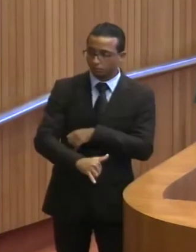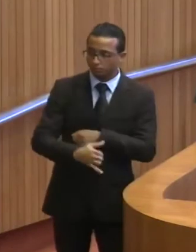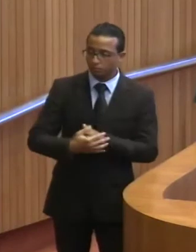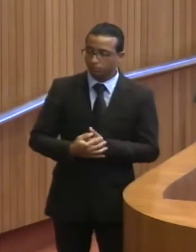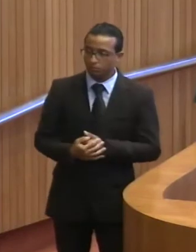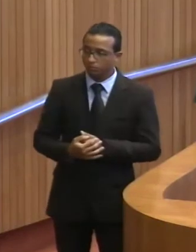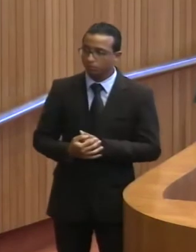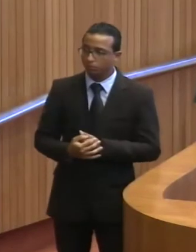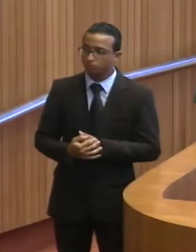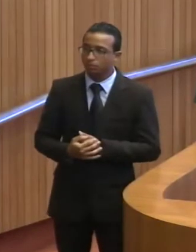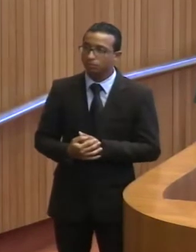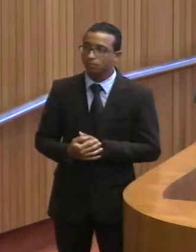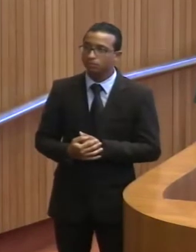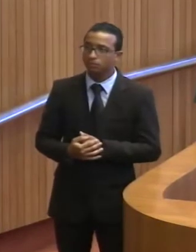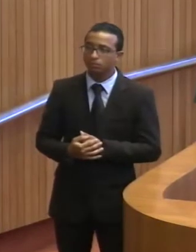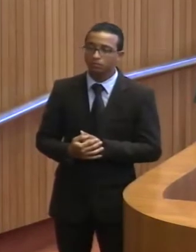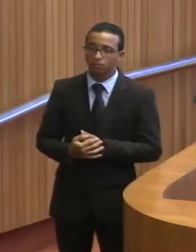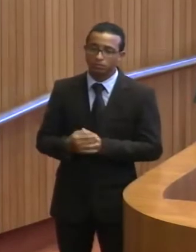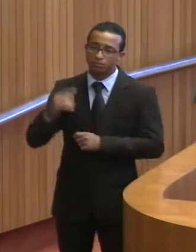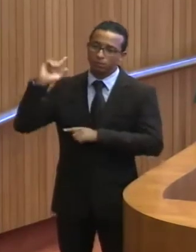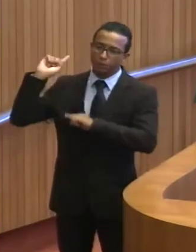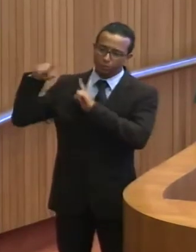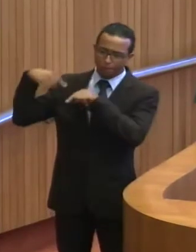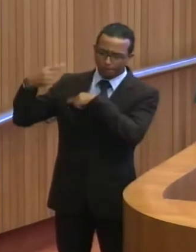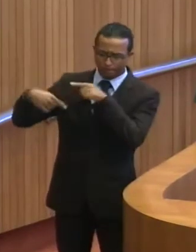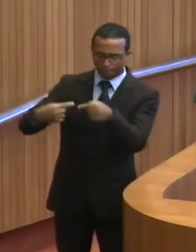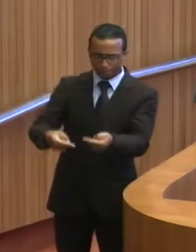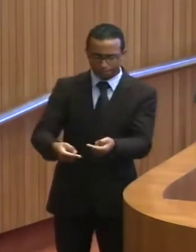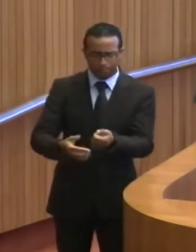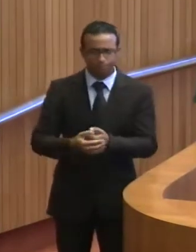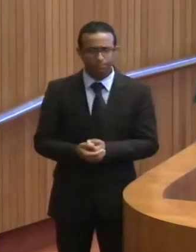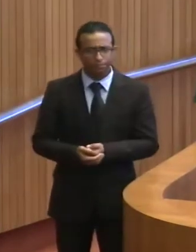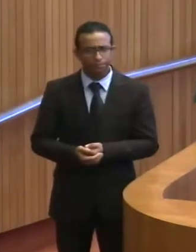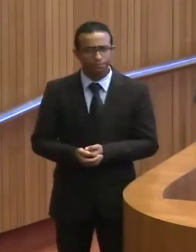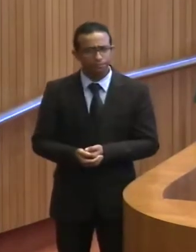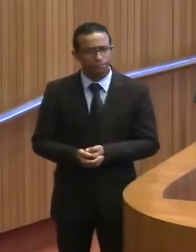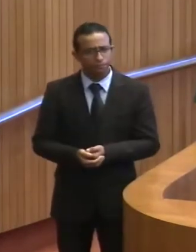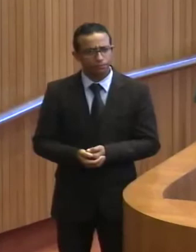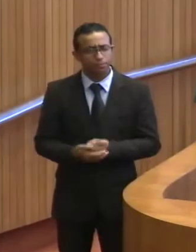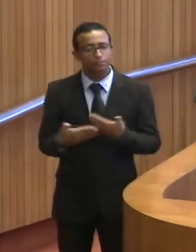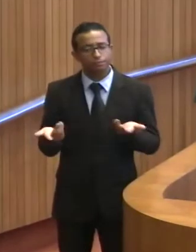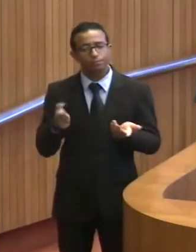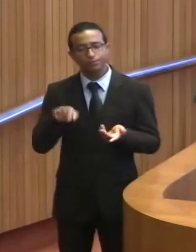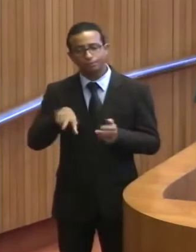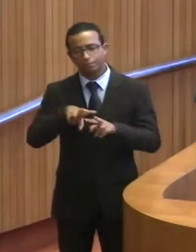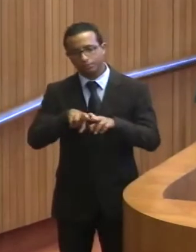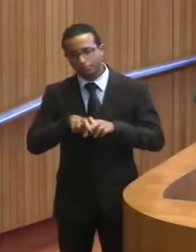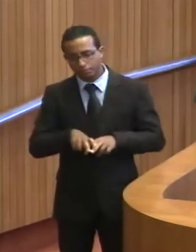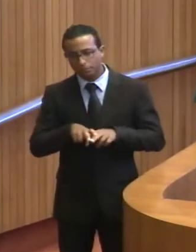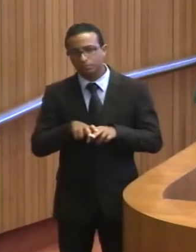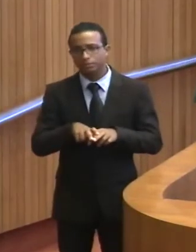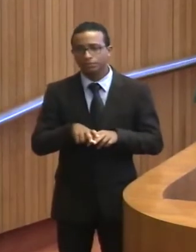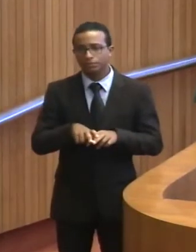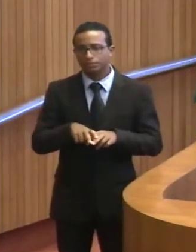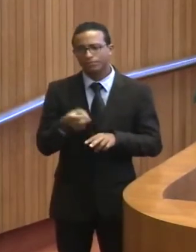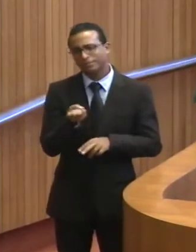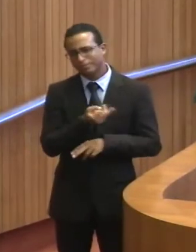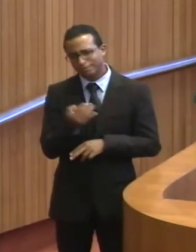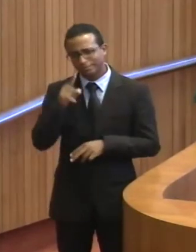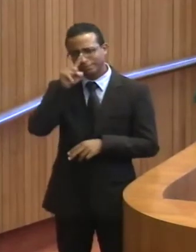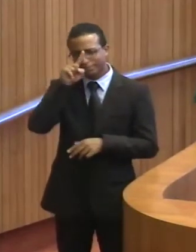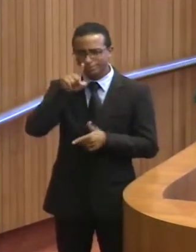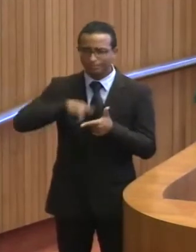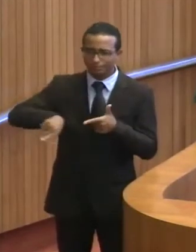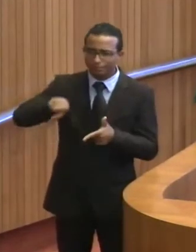ausências ao longo de algumas semanas por conta de sérios problemas